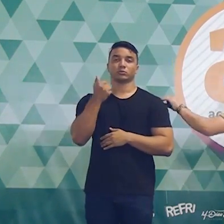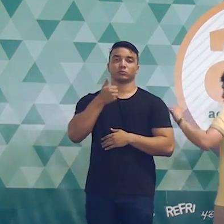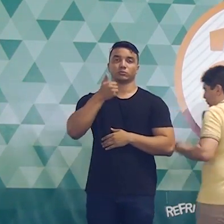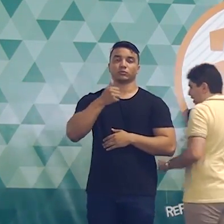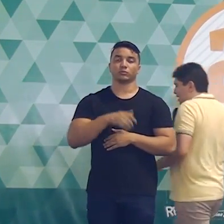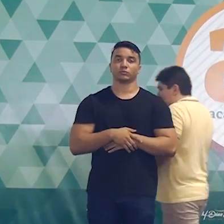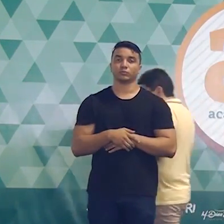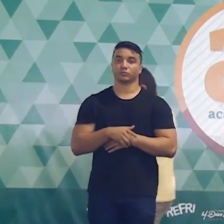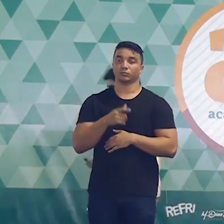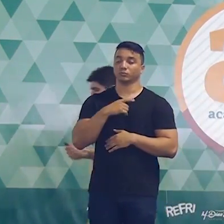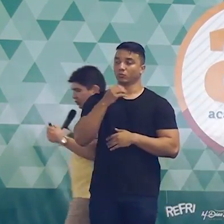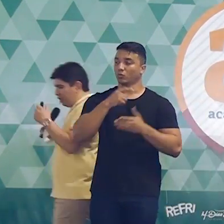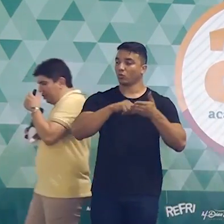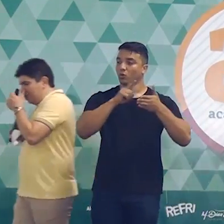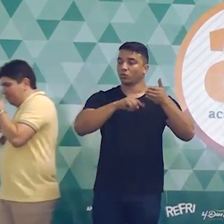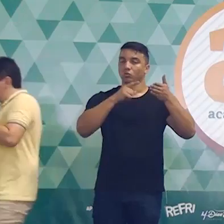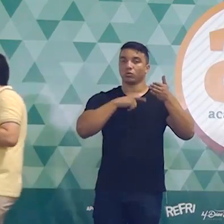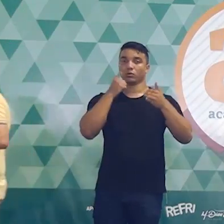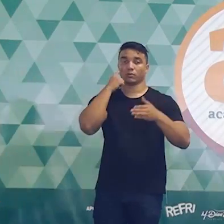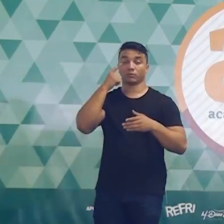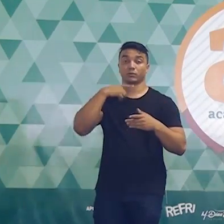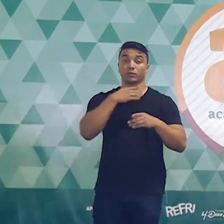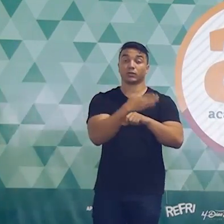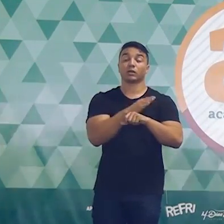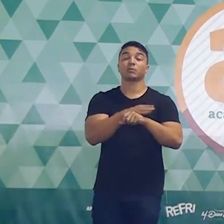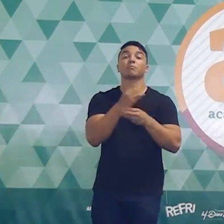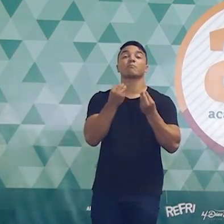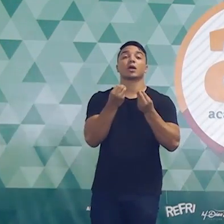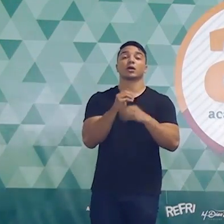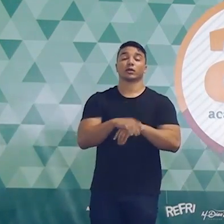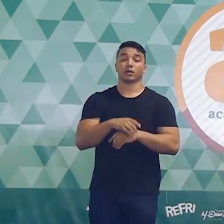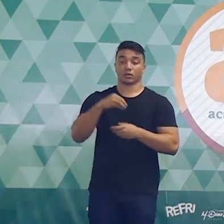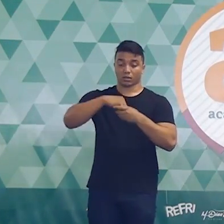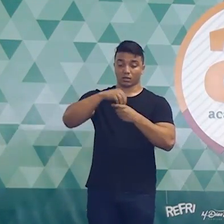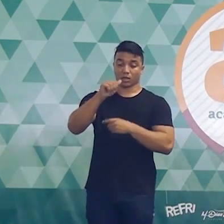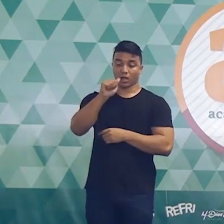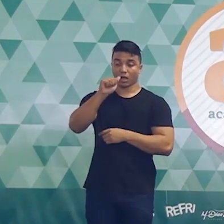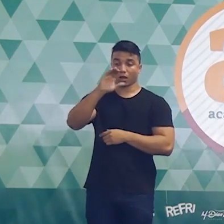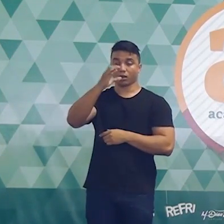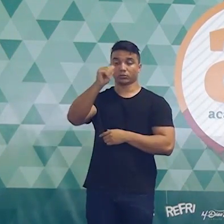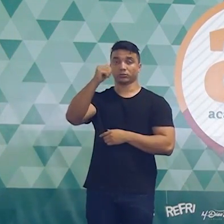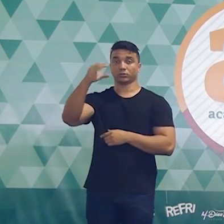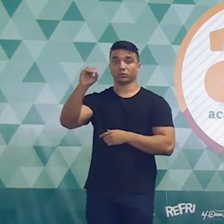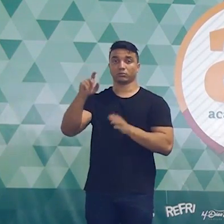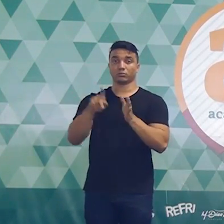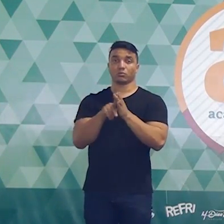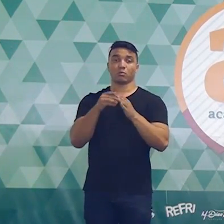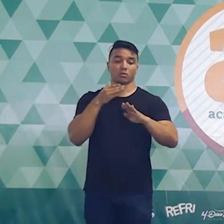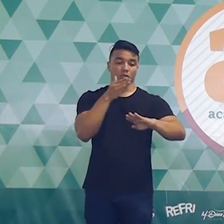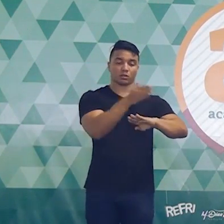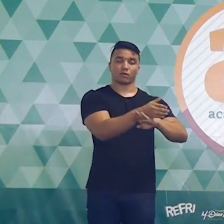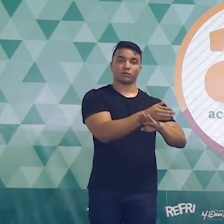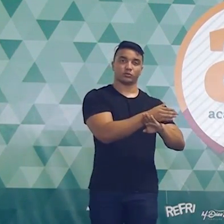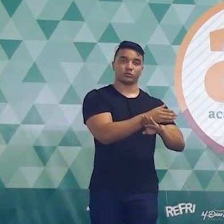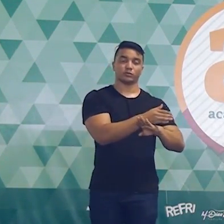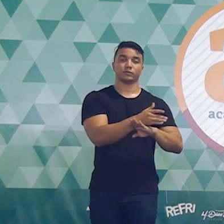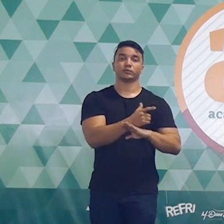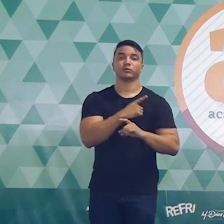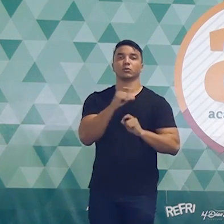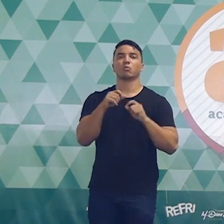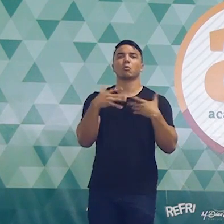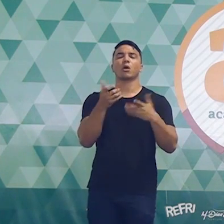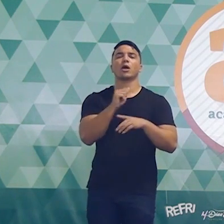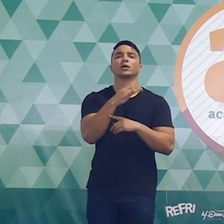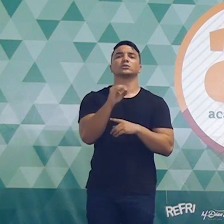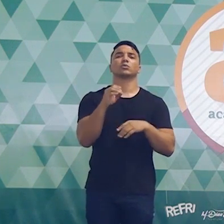do INEP foram treinados para o seguinte: dentro das ações interventivas, certo? Quais são